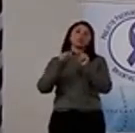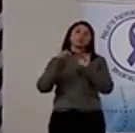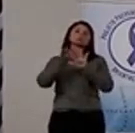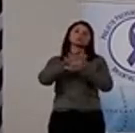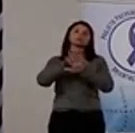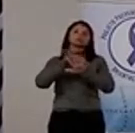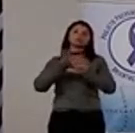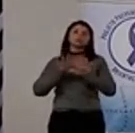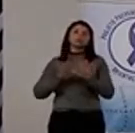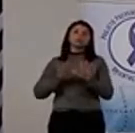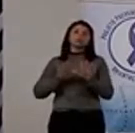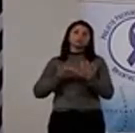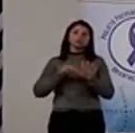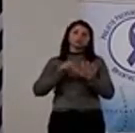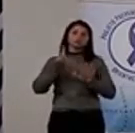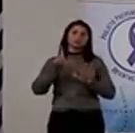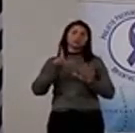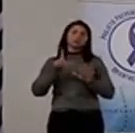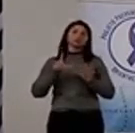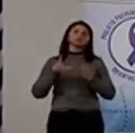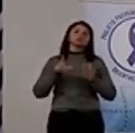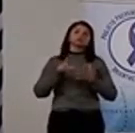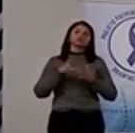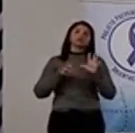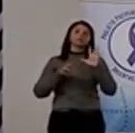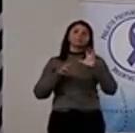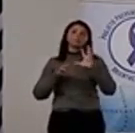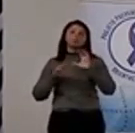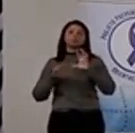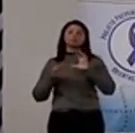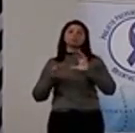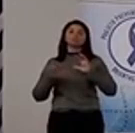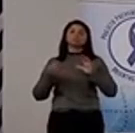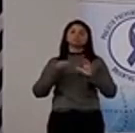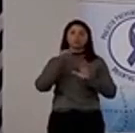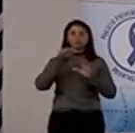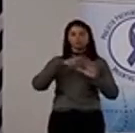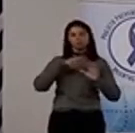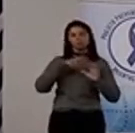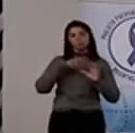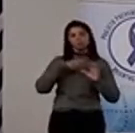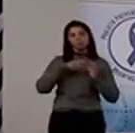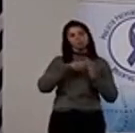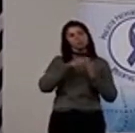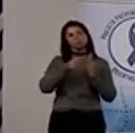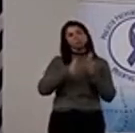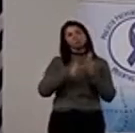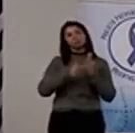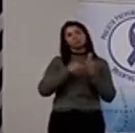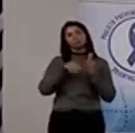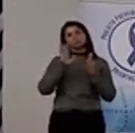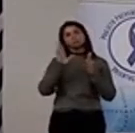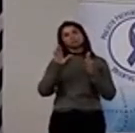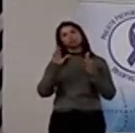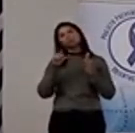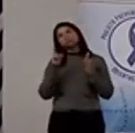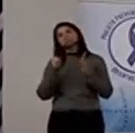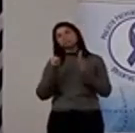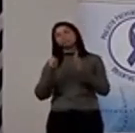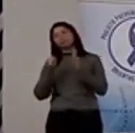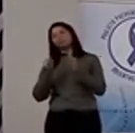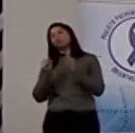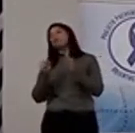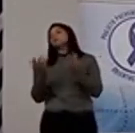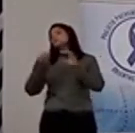os dedinhos, a mão é um pouco contraída. Detalhe, ter um dedo a mais pode ser apenas uma característica da sua